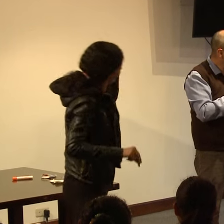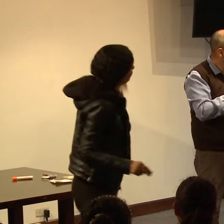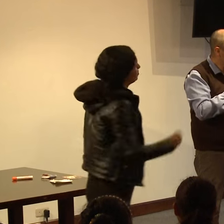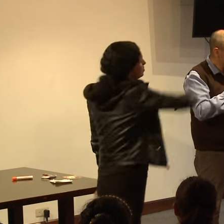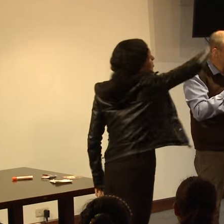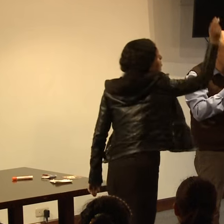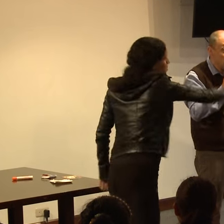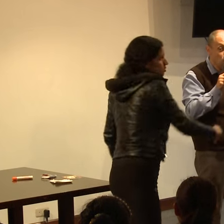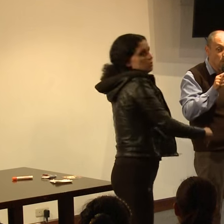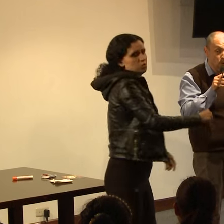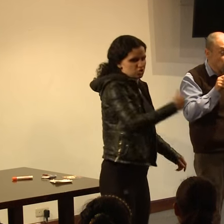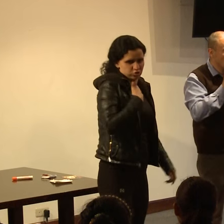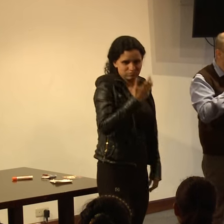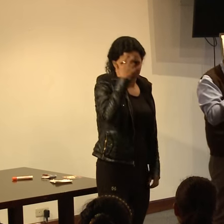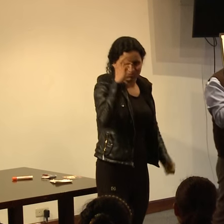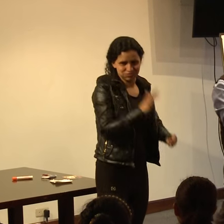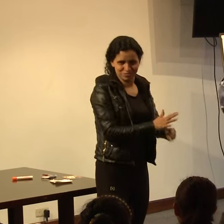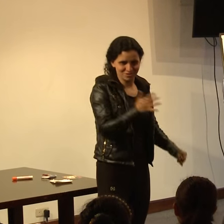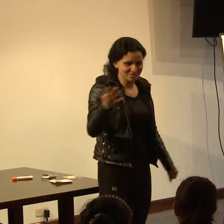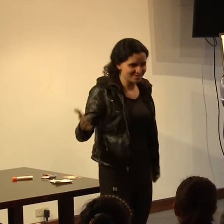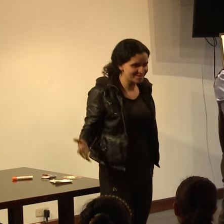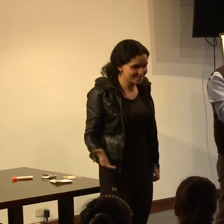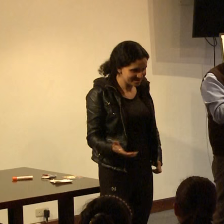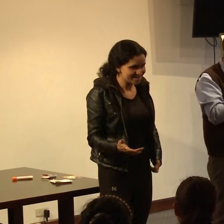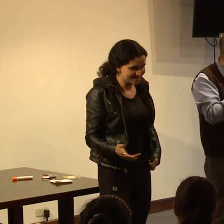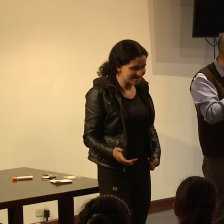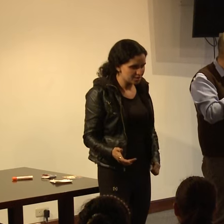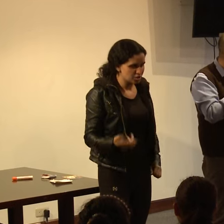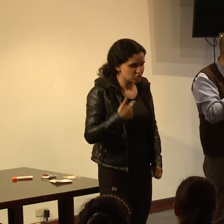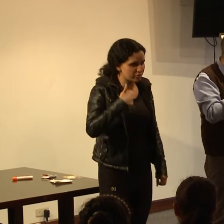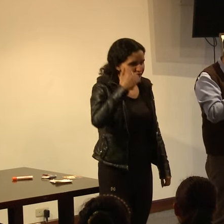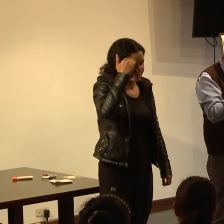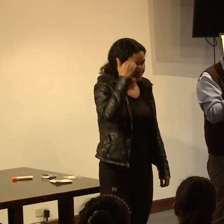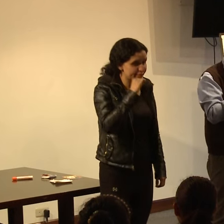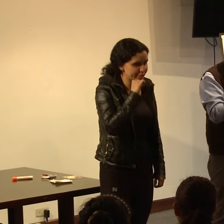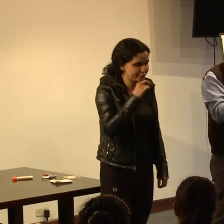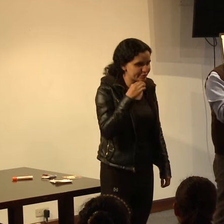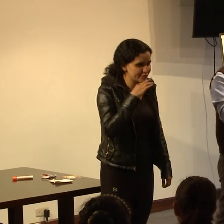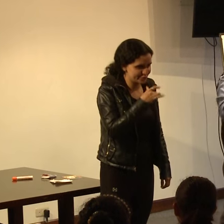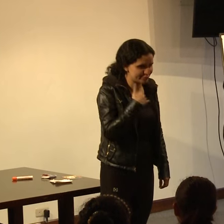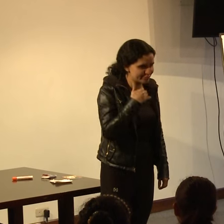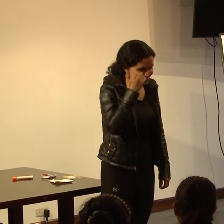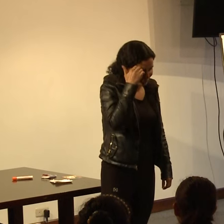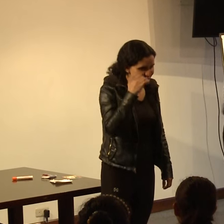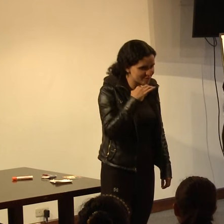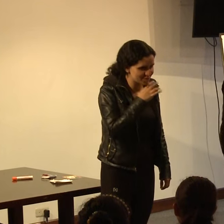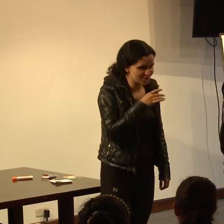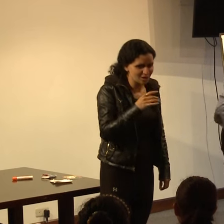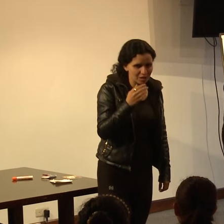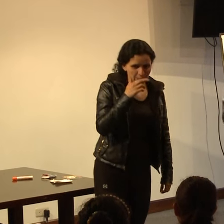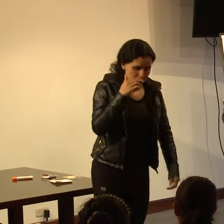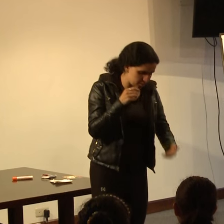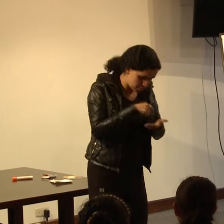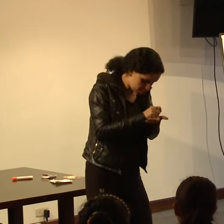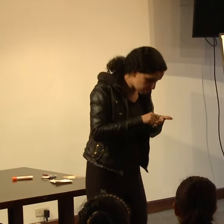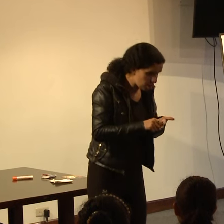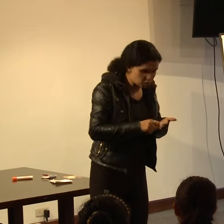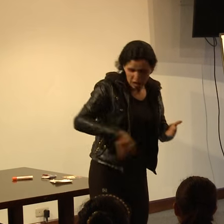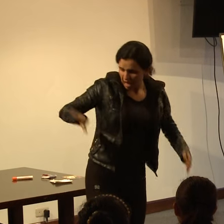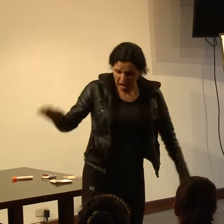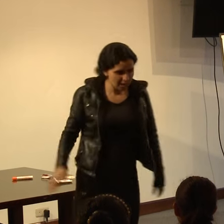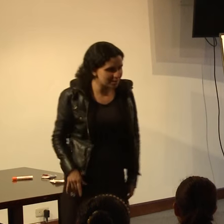Eso no se hace. Y si se dan cuenta uno como profesor, lo fácil que violenta eso, ¿sí se dan cuenta lo fácil que un profesor coge y mete la mano en un cuaderno y raya lo que no es